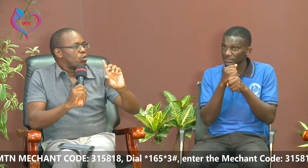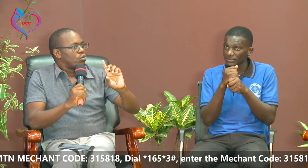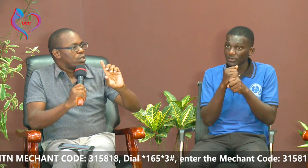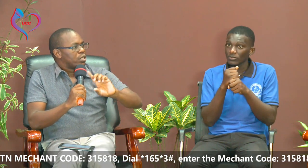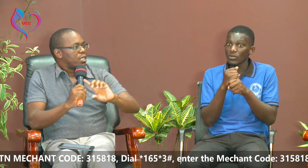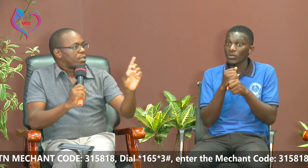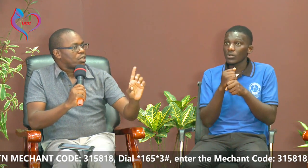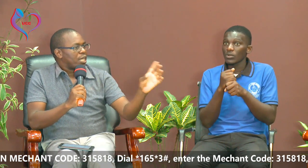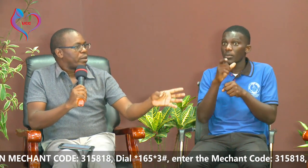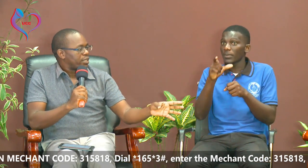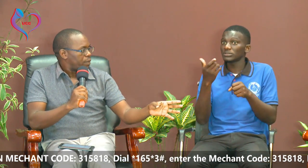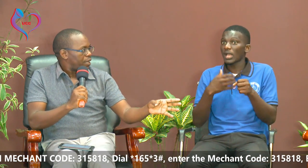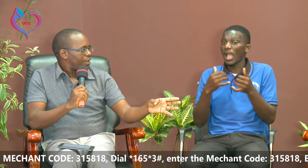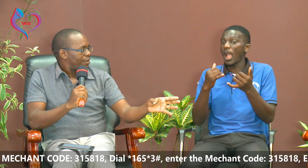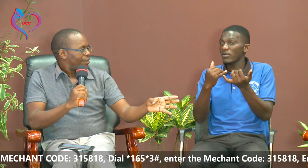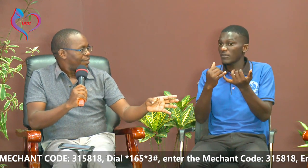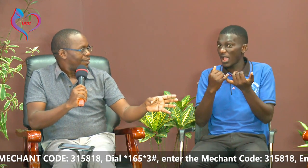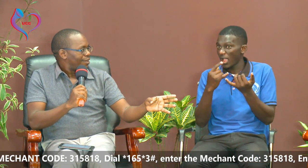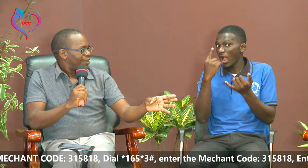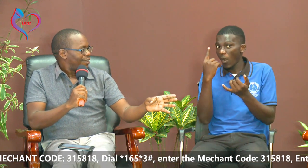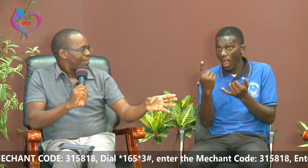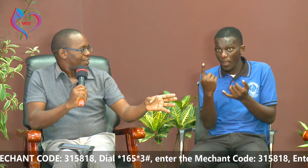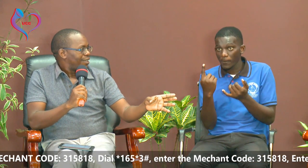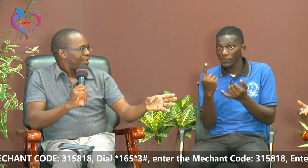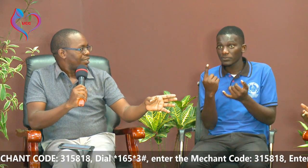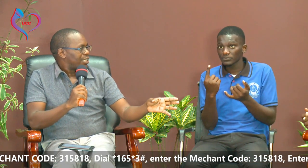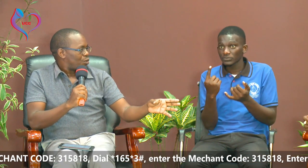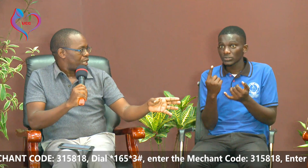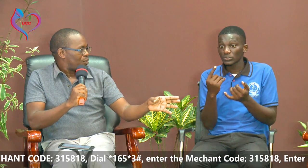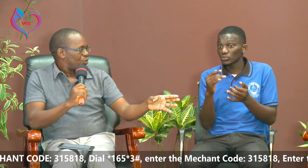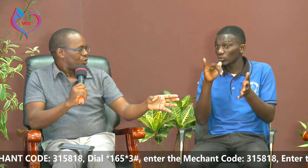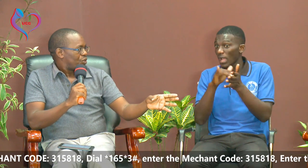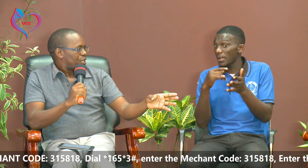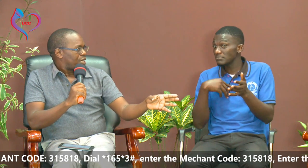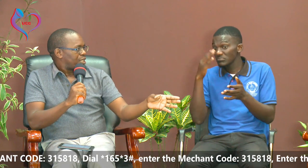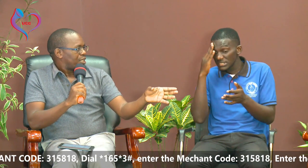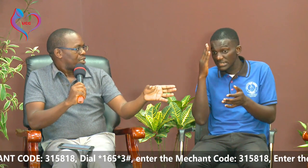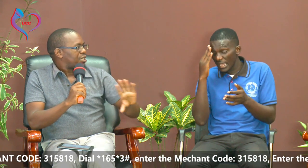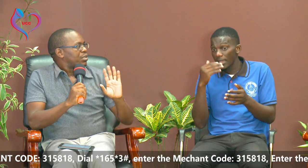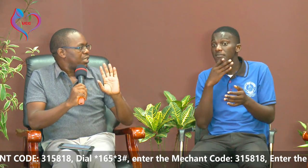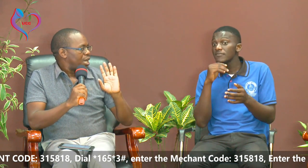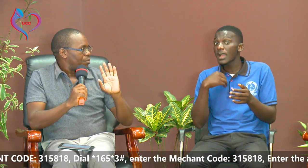omu nze nabatatanga n'abakazi bana kye wakuliramu kye nakuliramu kati ngasimu silamu